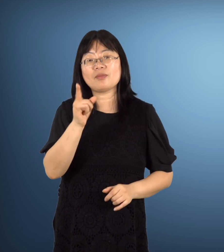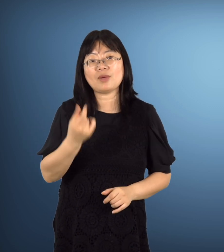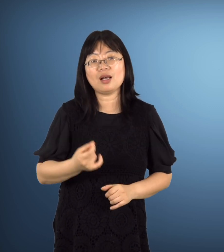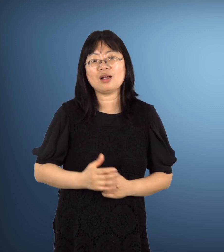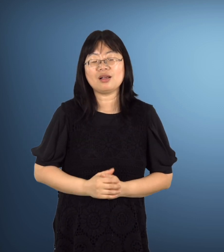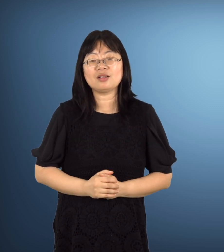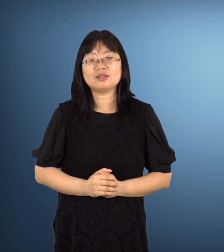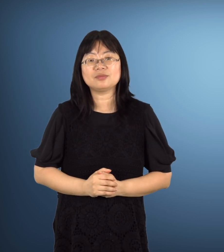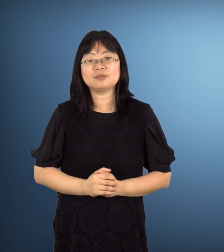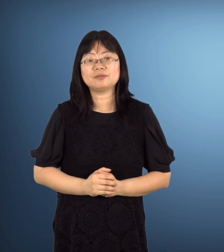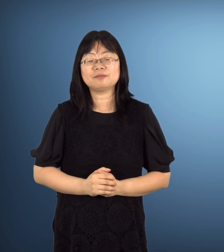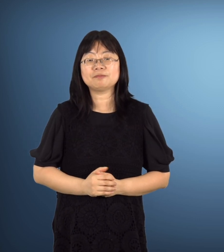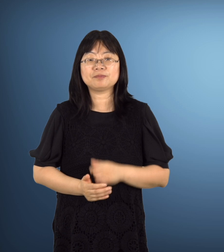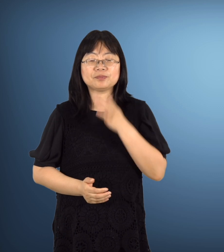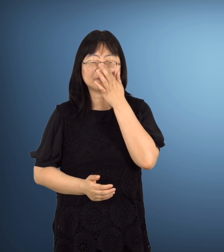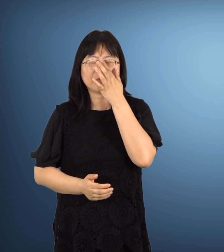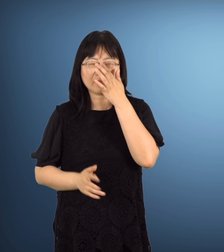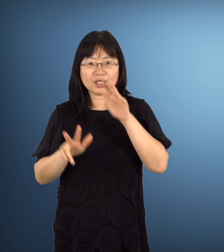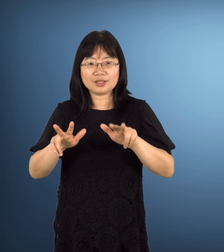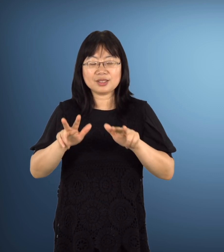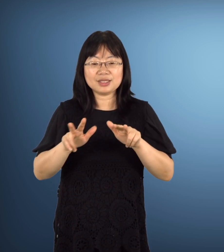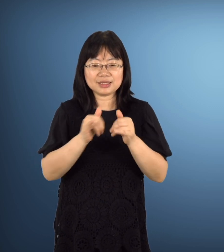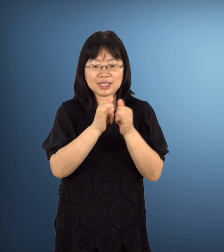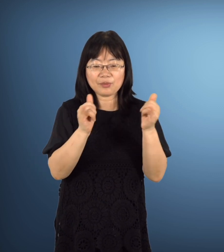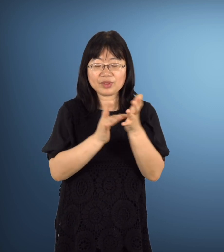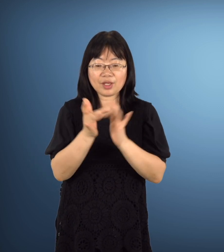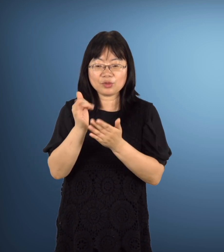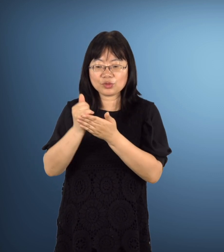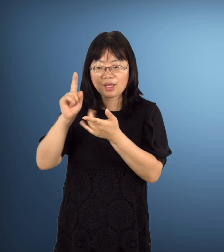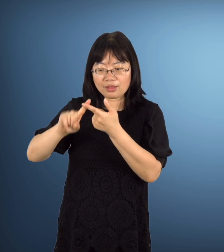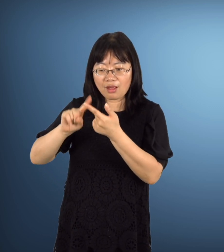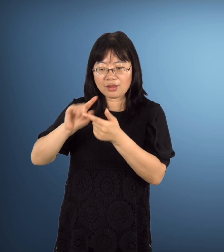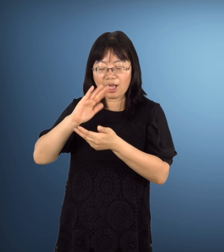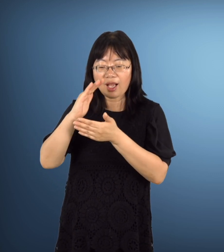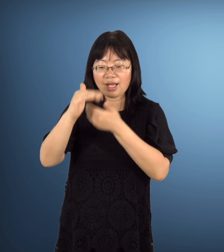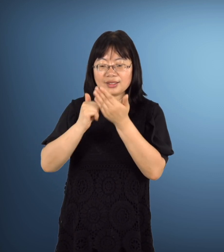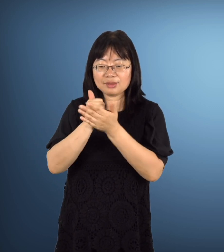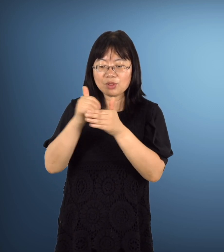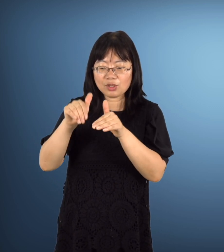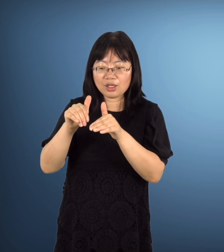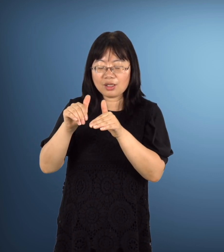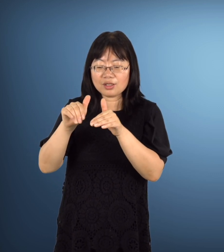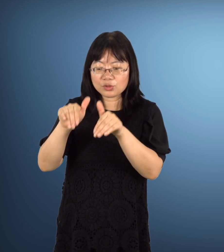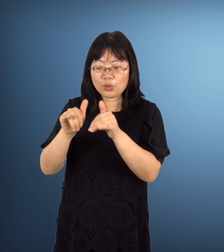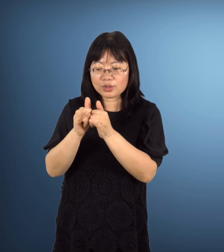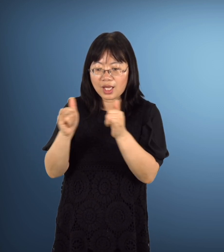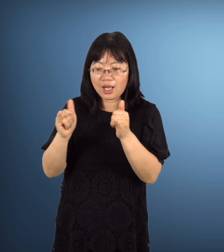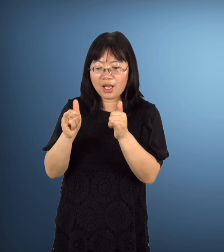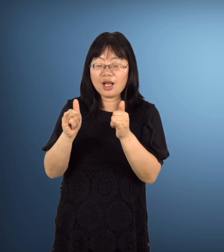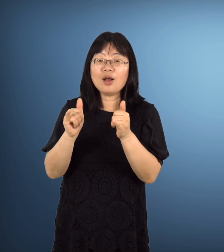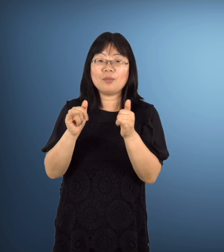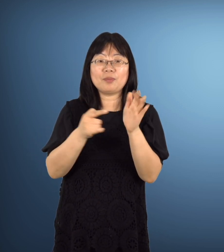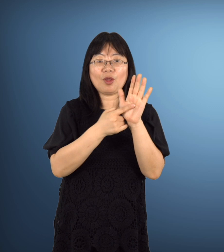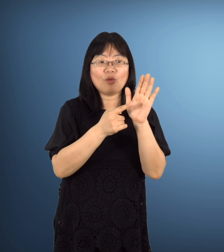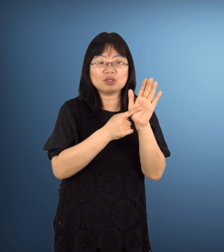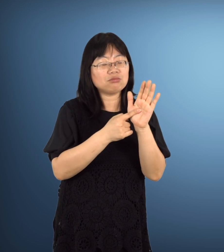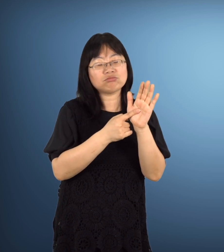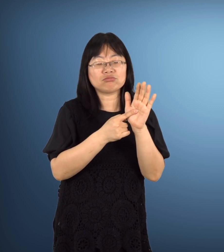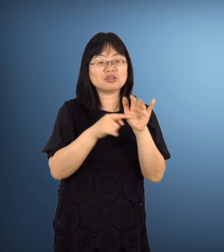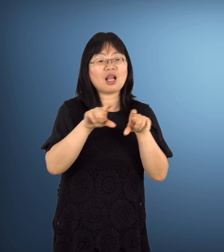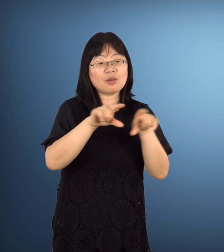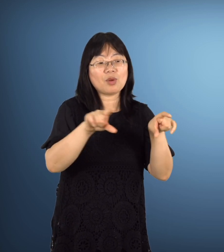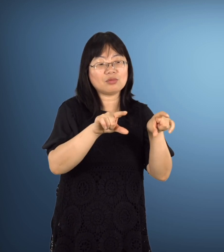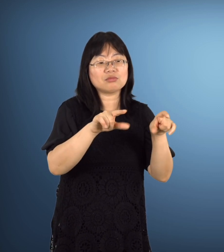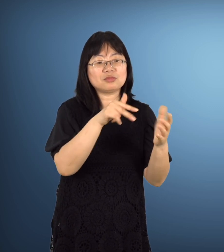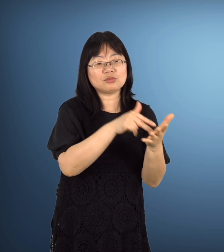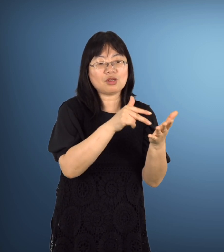이해가 되죠? 그러니까 여기서 이 사람이 예수에 대해서 선지자라고 한 표현도 그렇게 뭐 대단한 표현이 아니에요. 자,